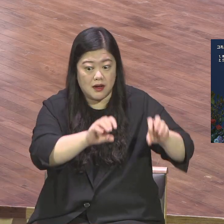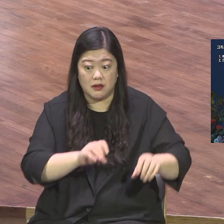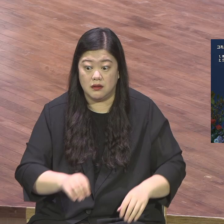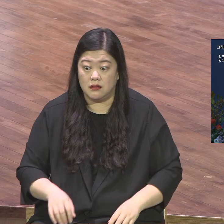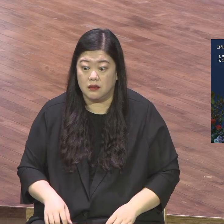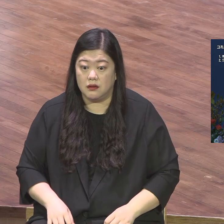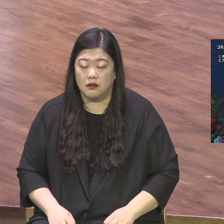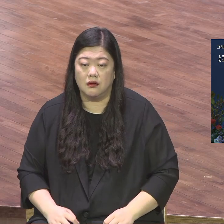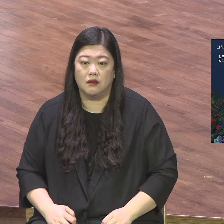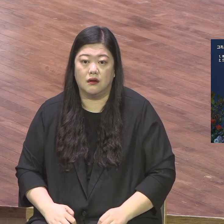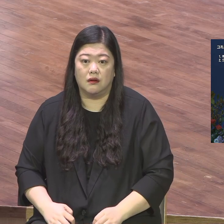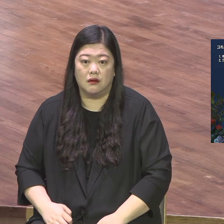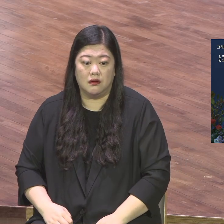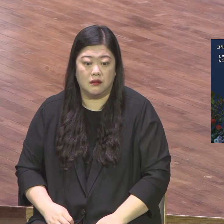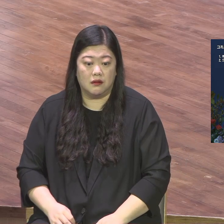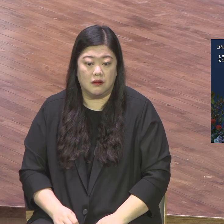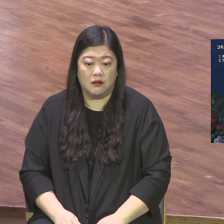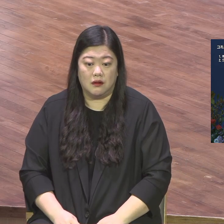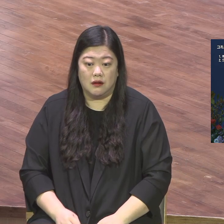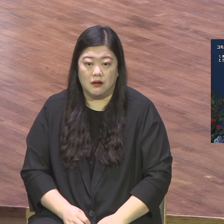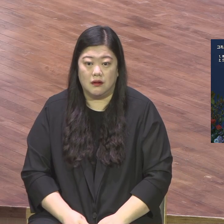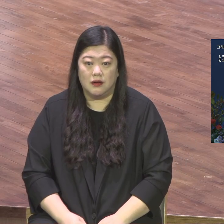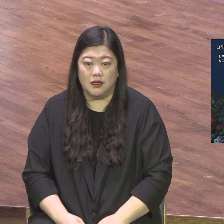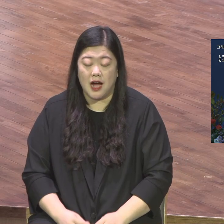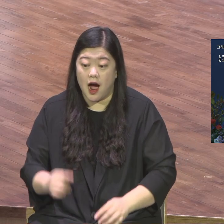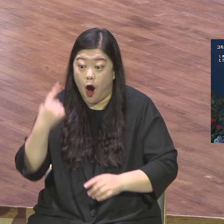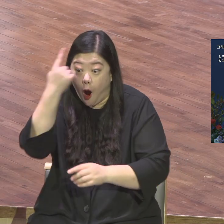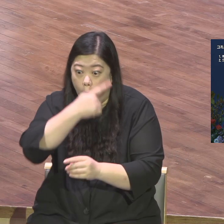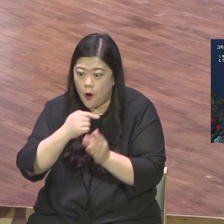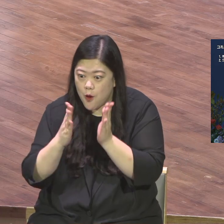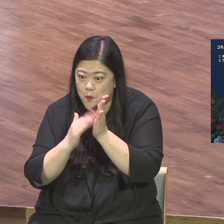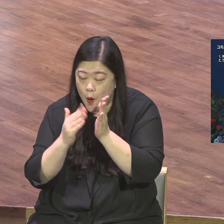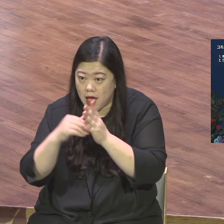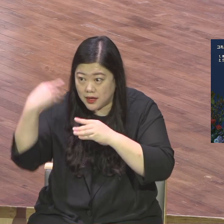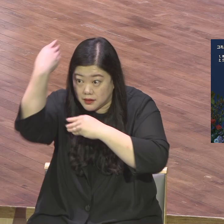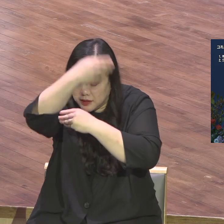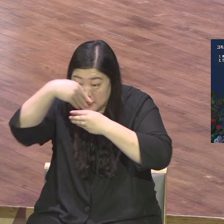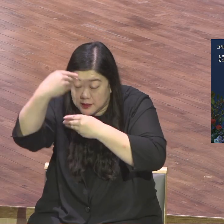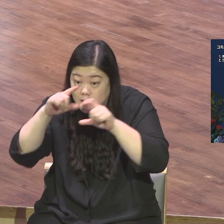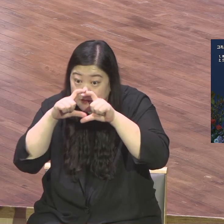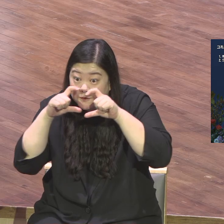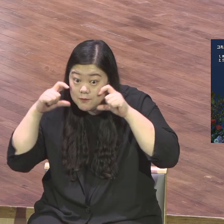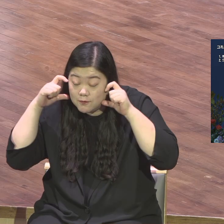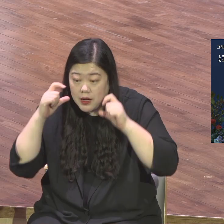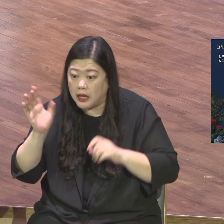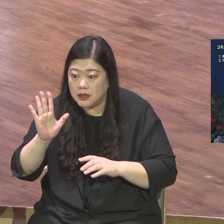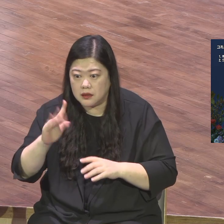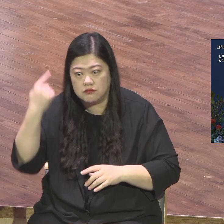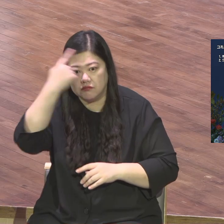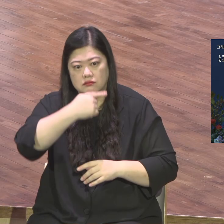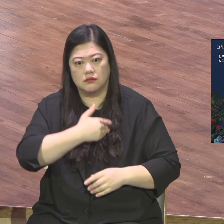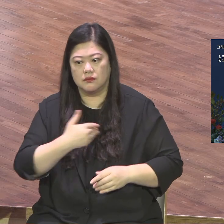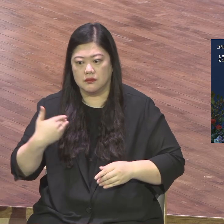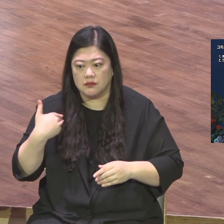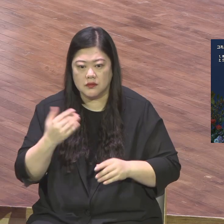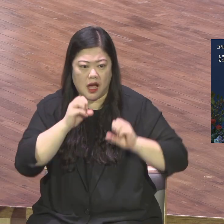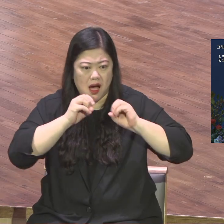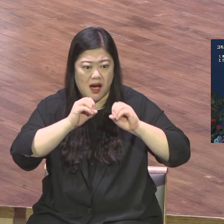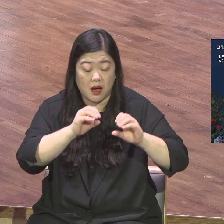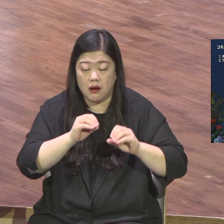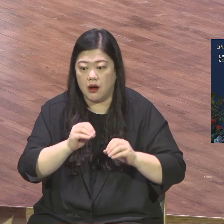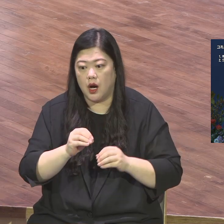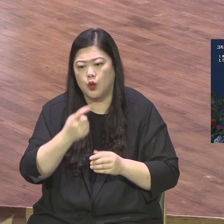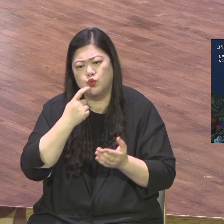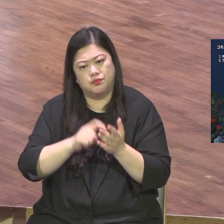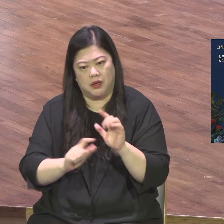신부들처럼 뭐 집 세우고 가든지 그런 거 아무것도 없어요. 그냥 가서 예수 전략 그러는데 맞아 죽을 일이지. 그